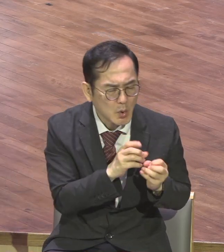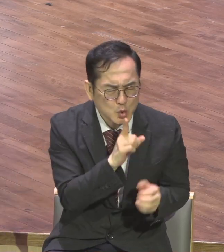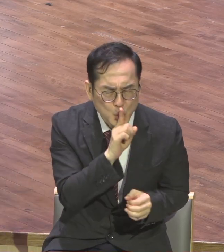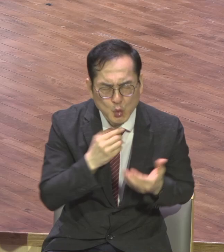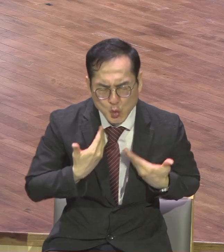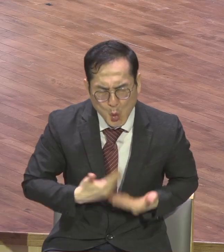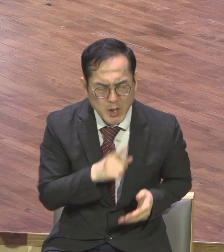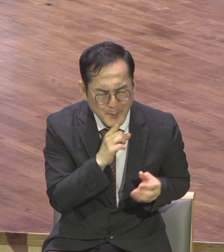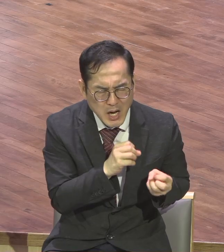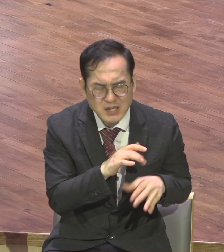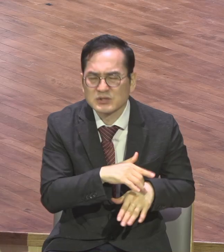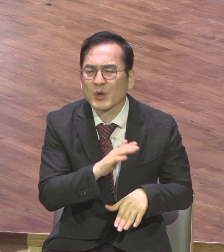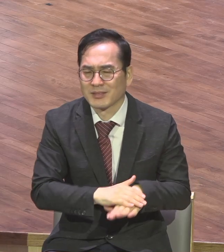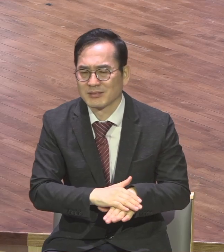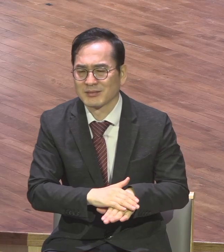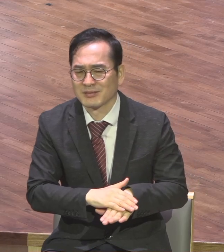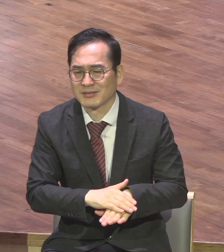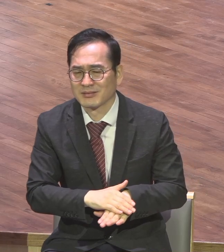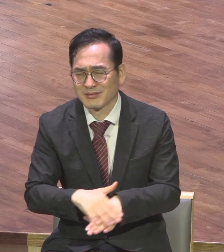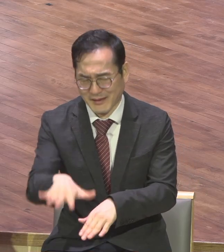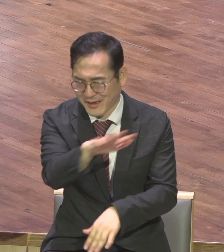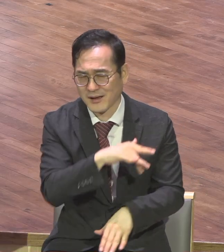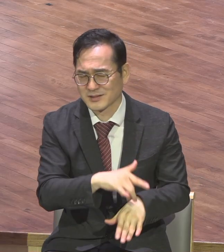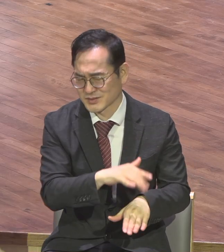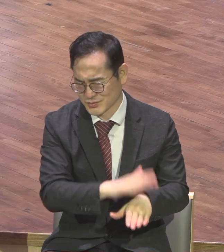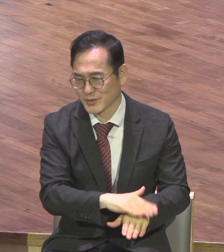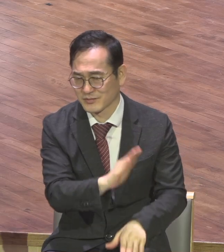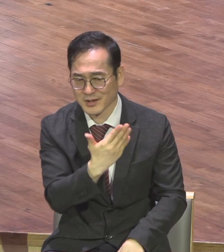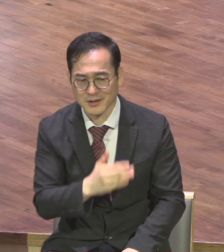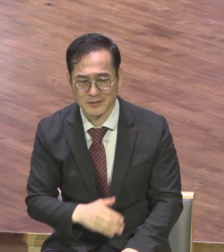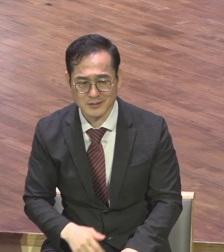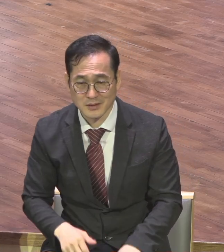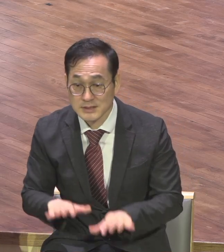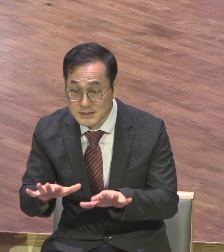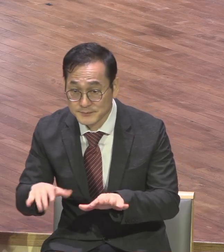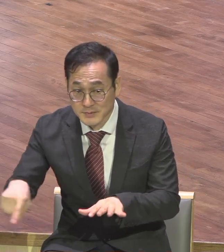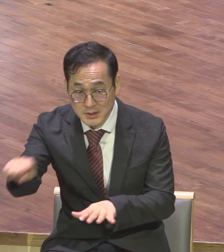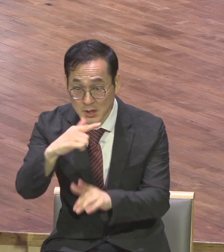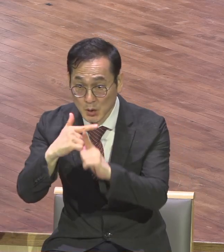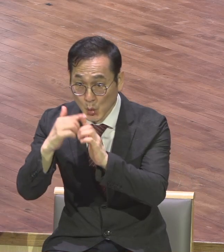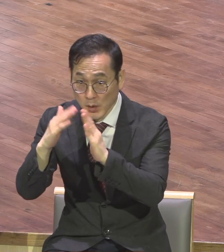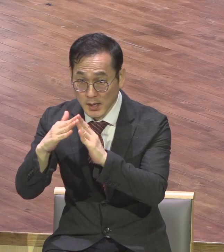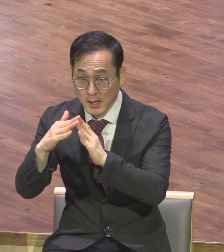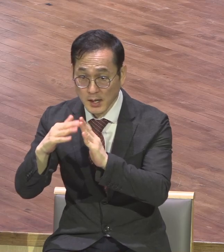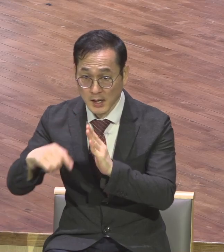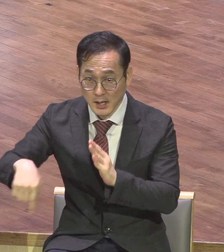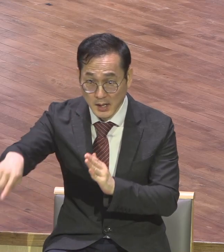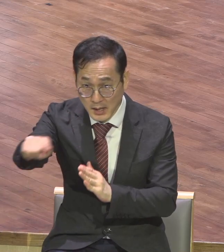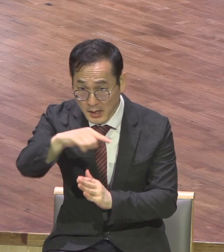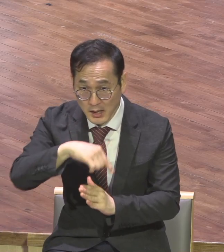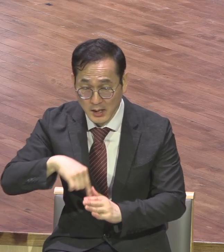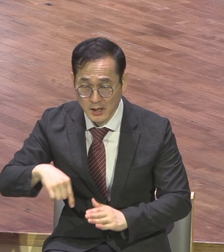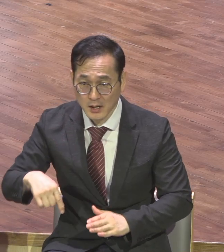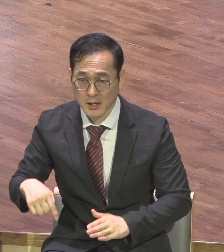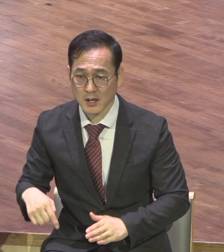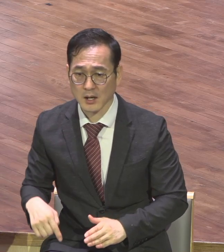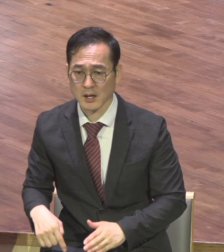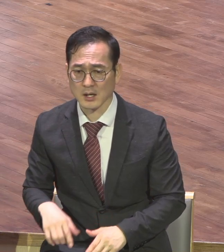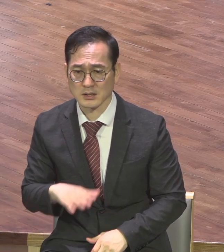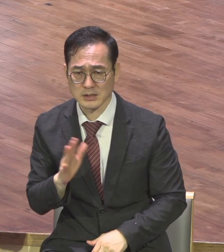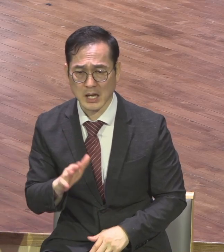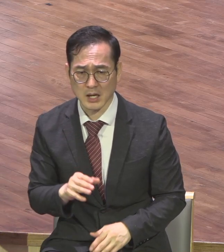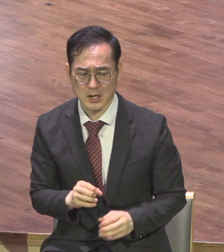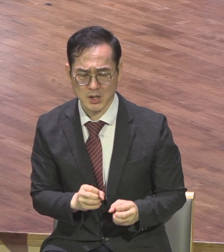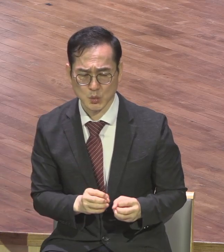버렸어요. 왜 제가 이 말합니까? 오늘날 교회 문제가 이렇게 되어버렸어요. 점점